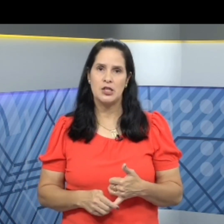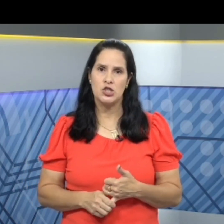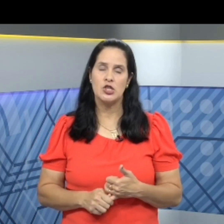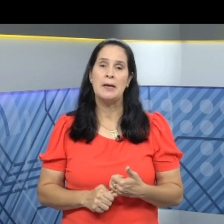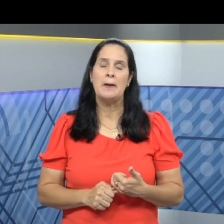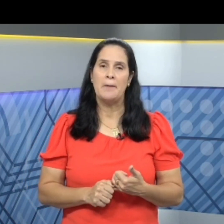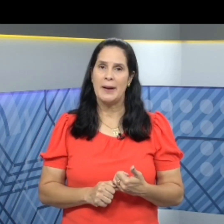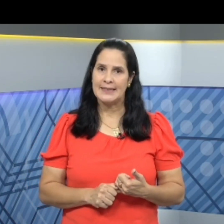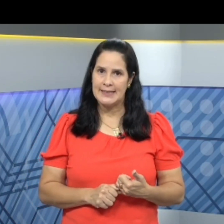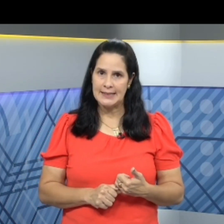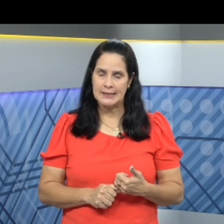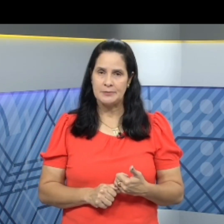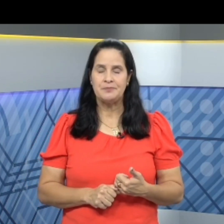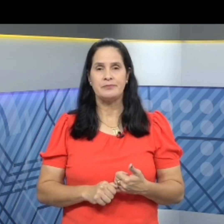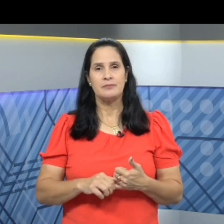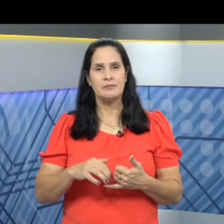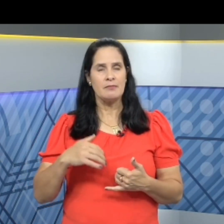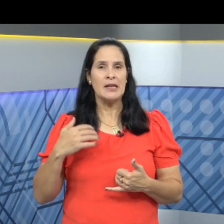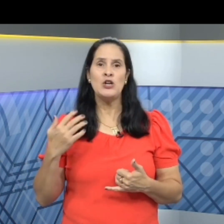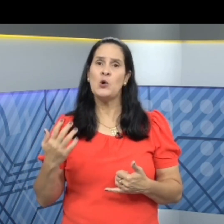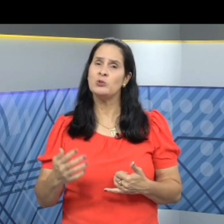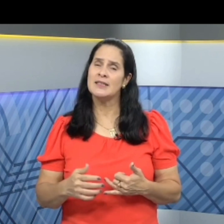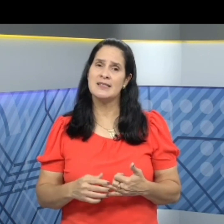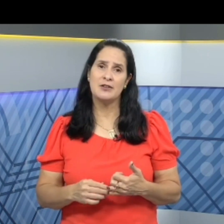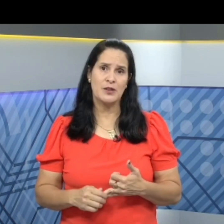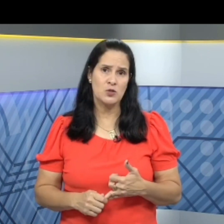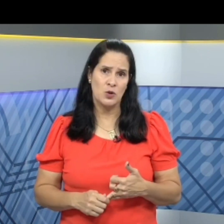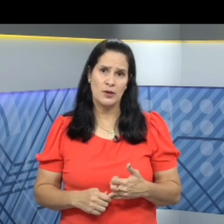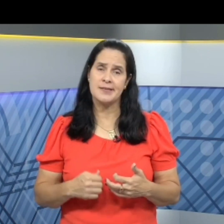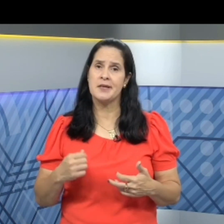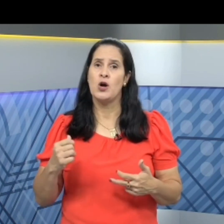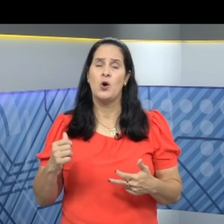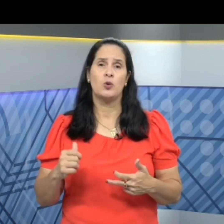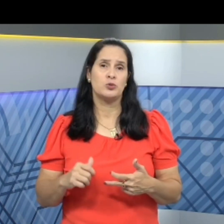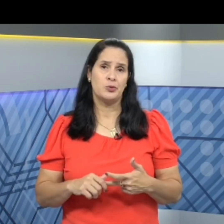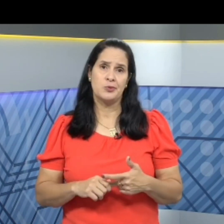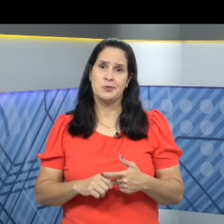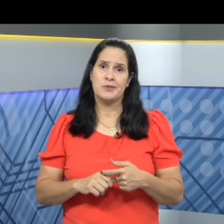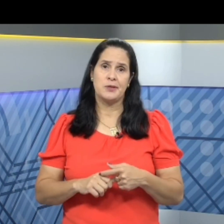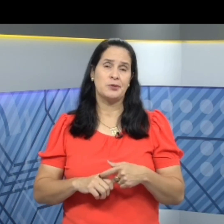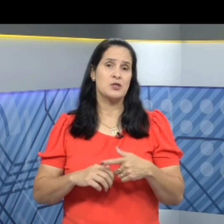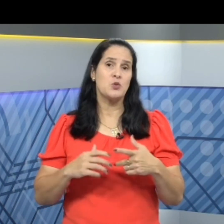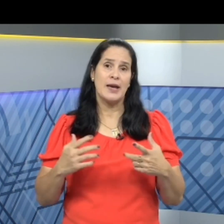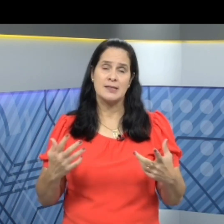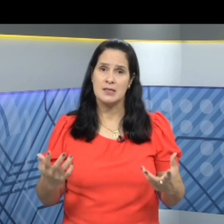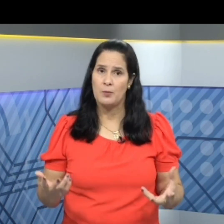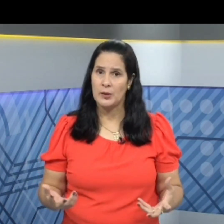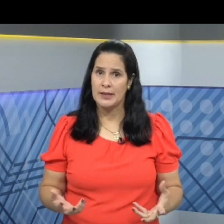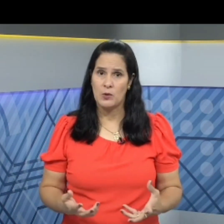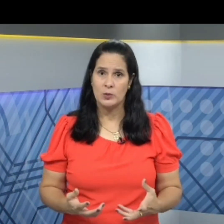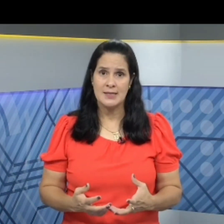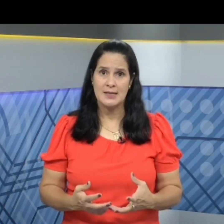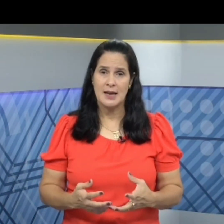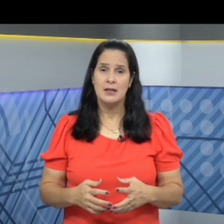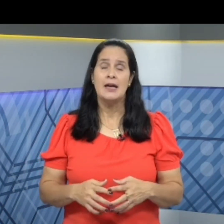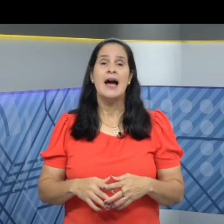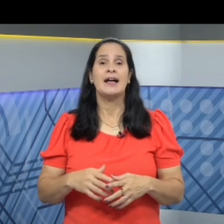meningite bacteriana. E outras infecções, outras doenças que podem acontecer, até